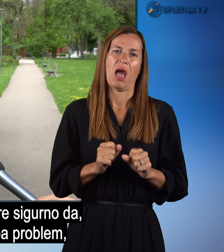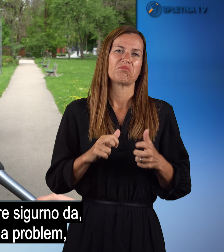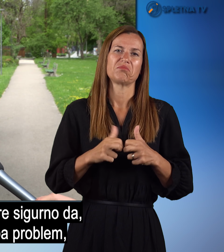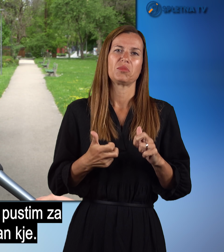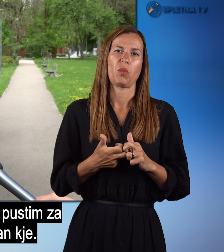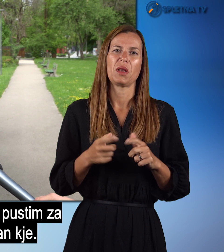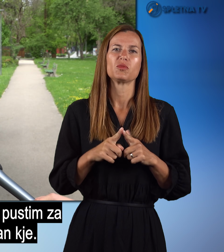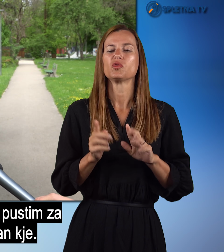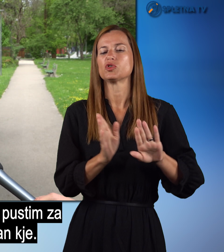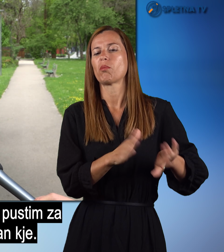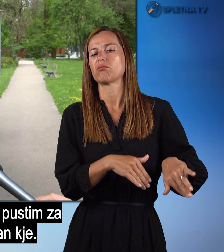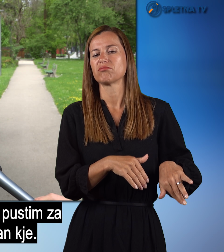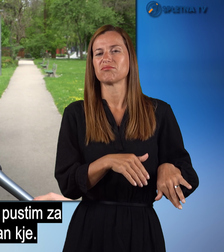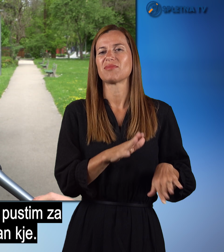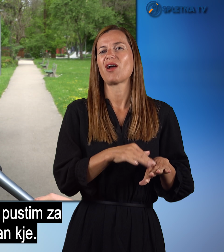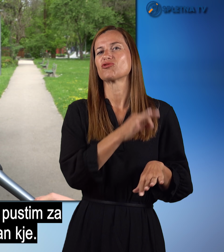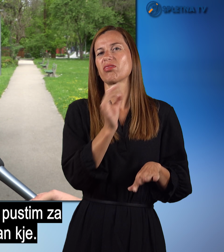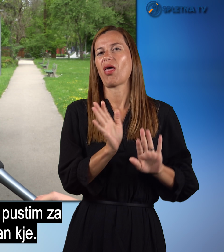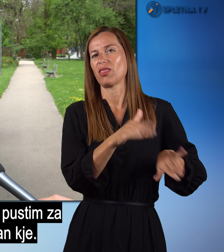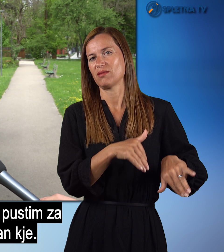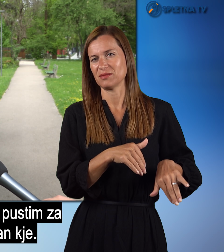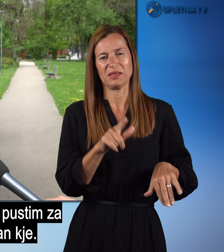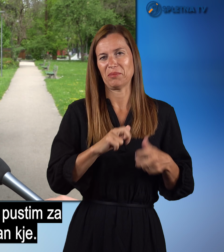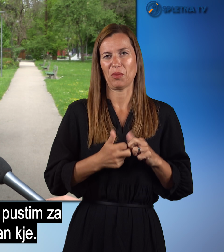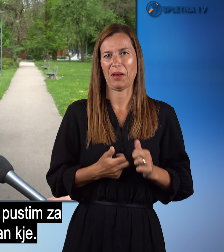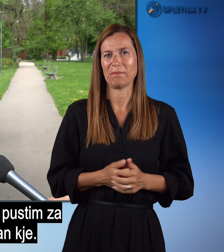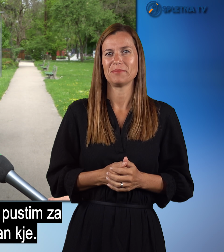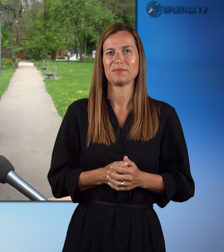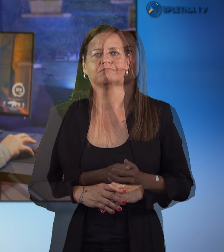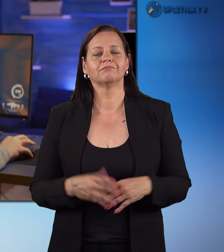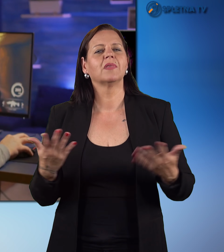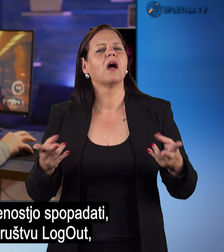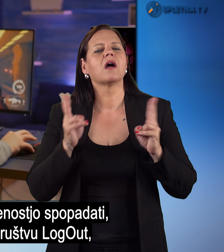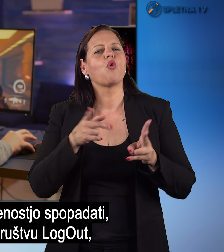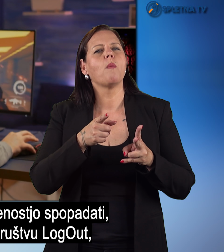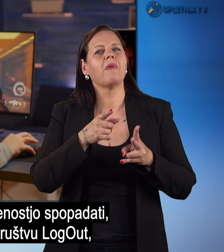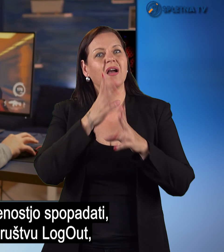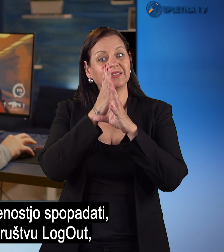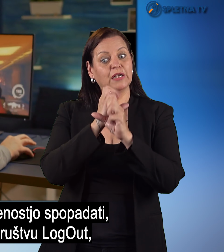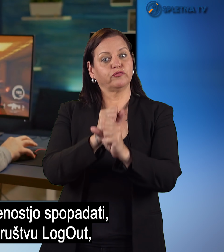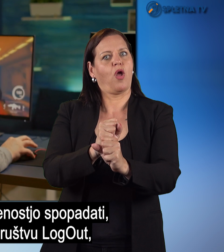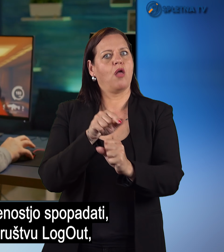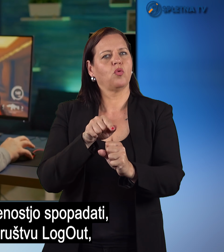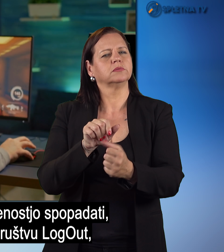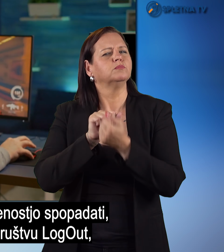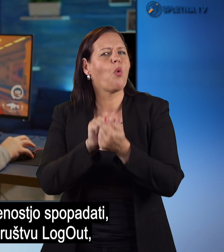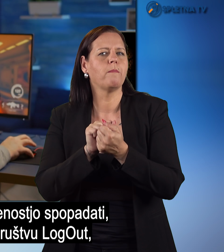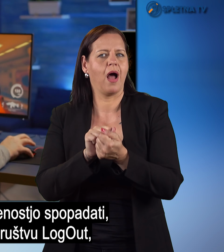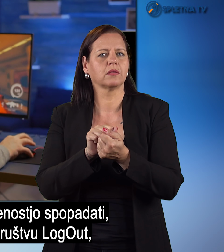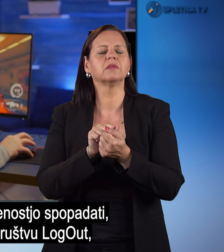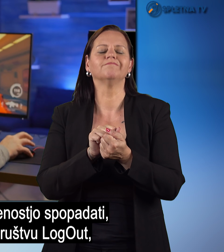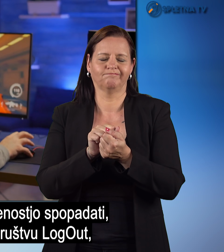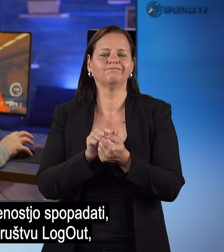ni pa problem tudi, če ga pustim za kak dan kje, tako da. Kako se z zasvojenostjo